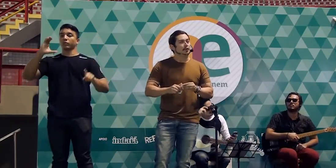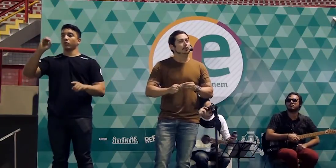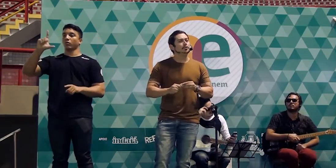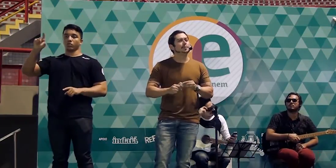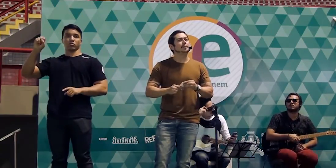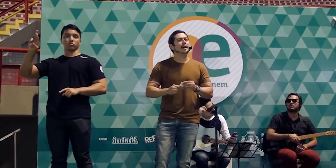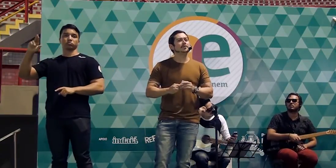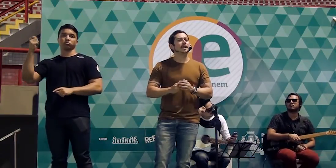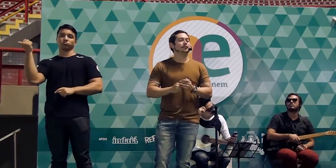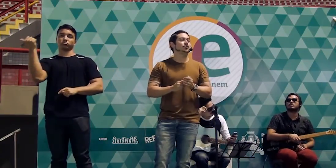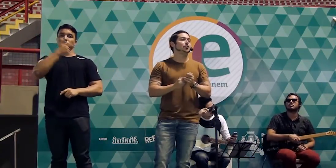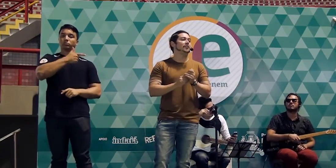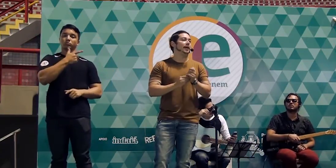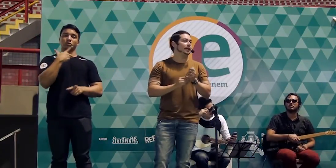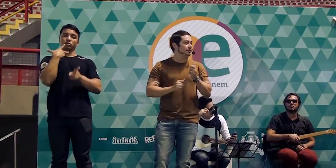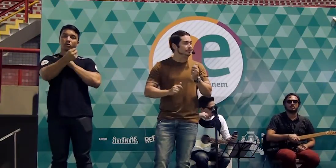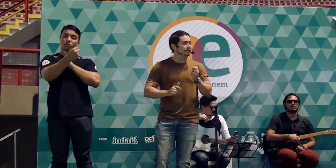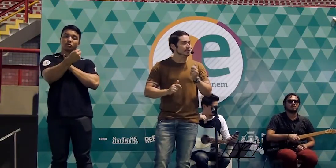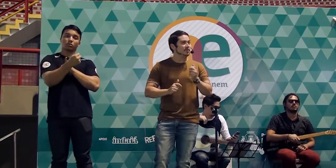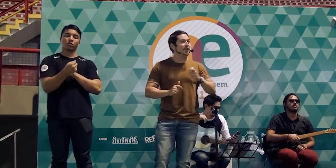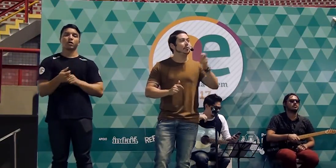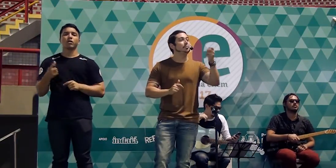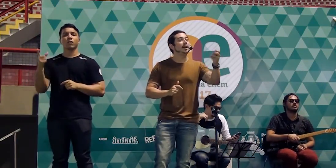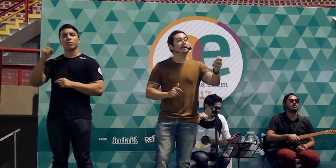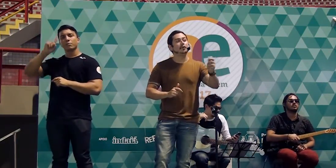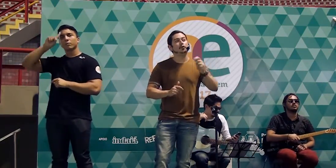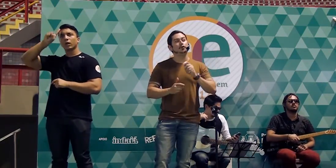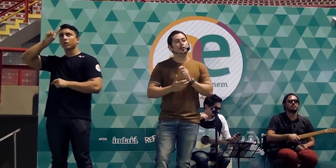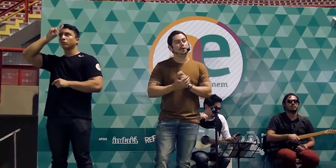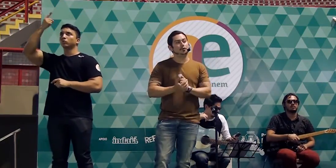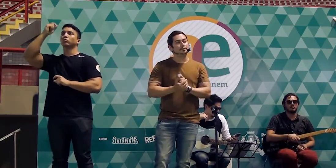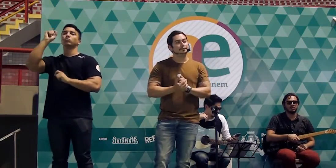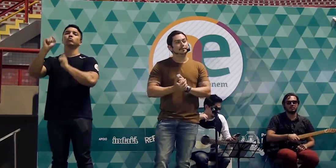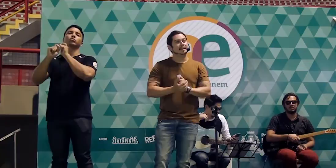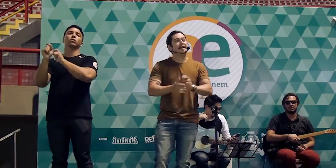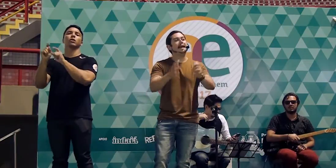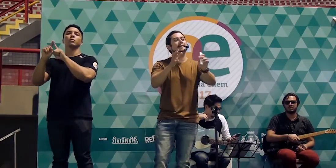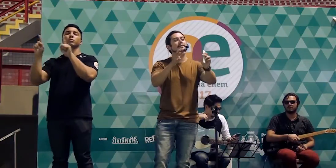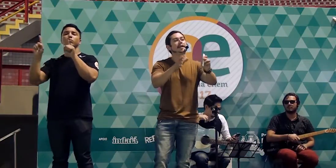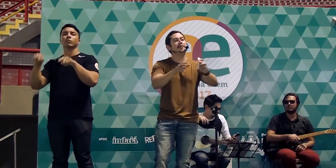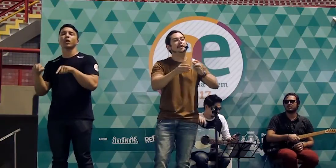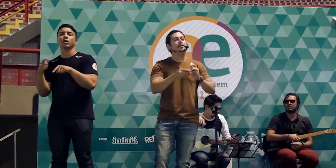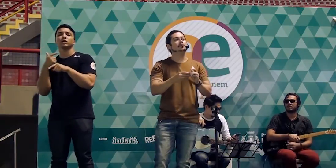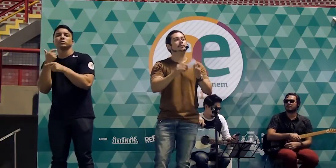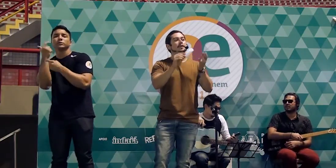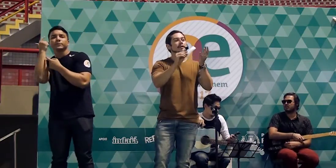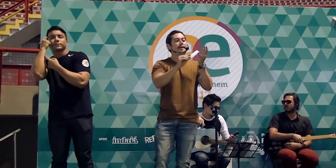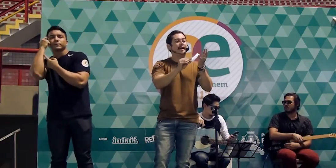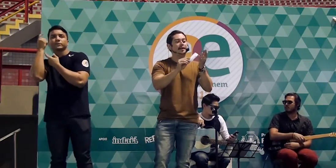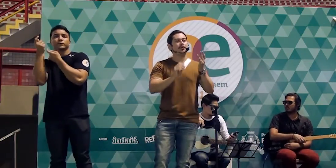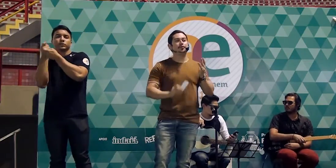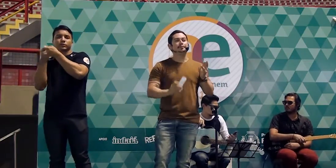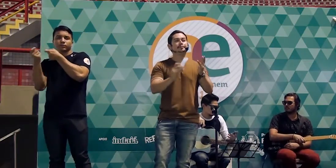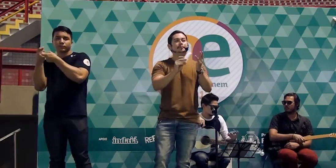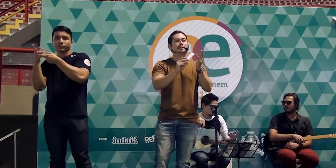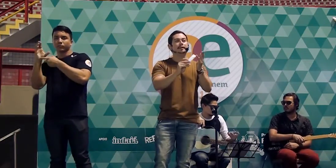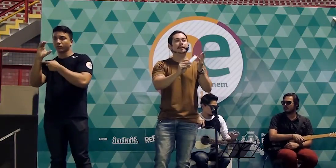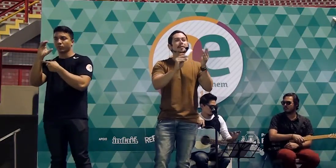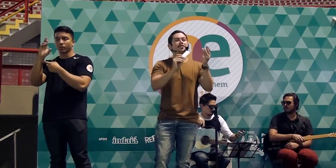vence. Um dos primeiros atos de governo foi o plano econômico que reteve